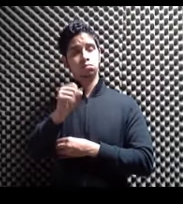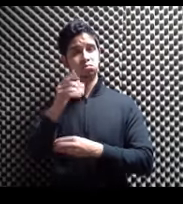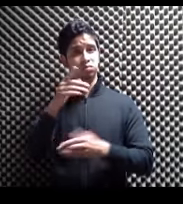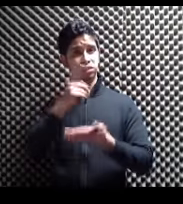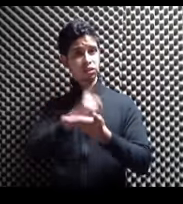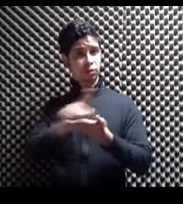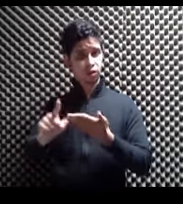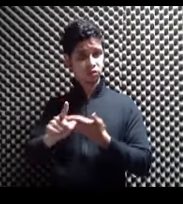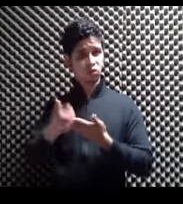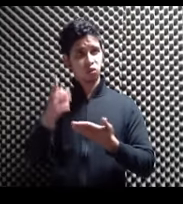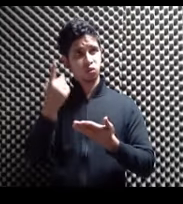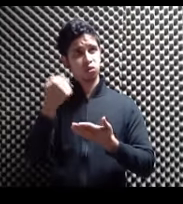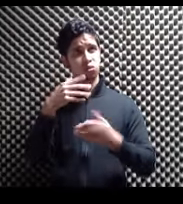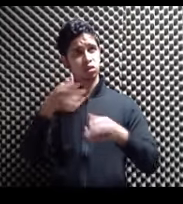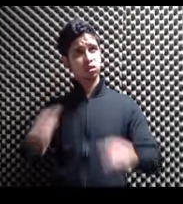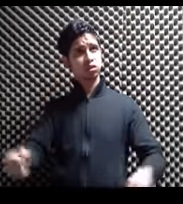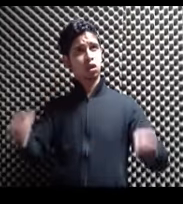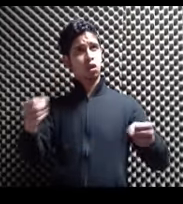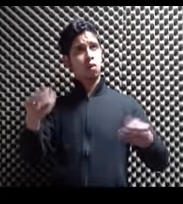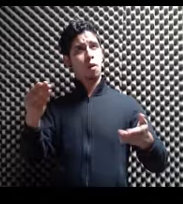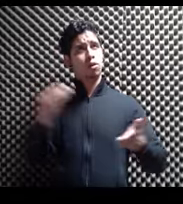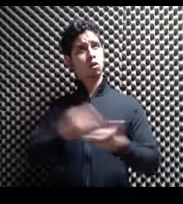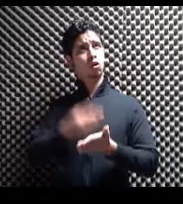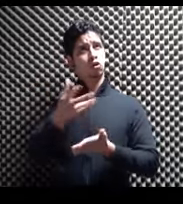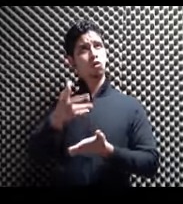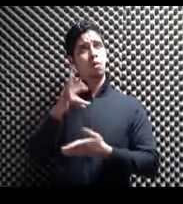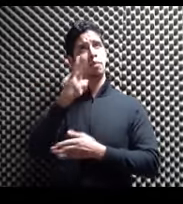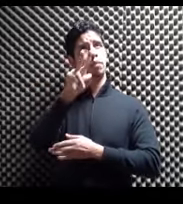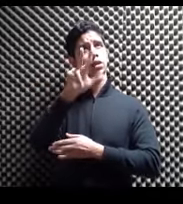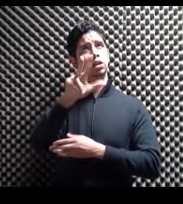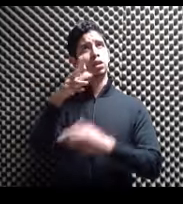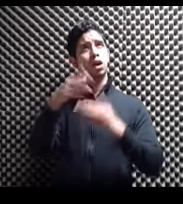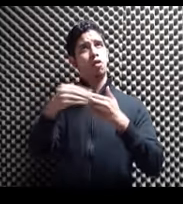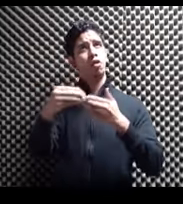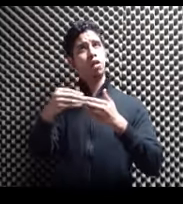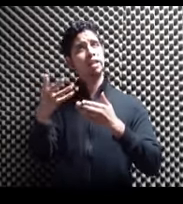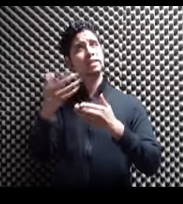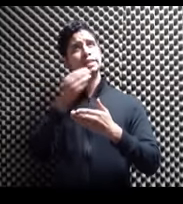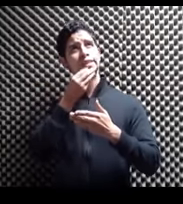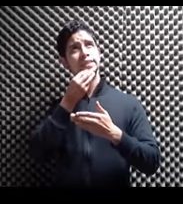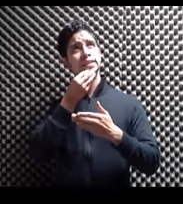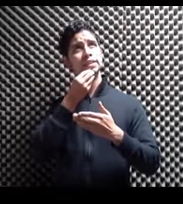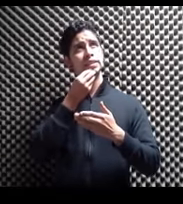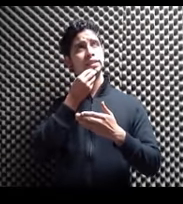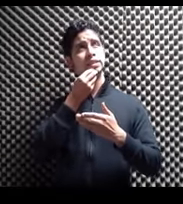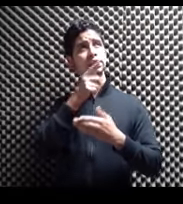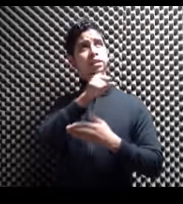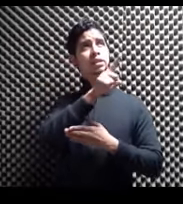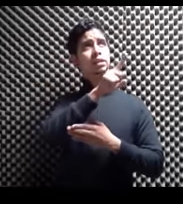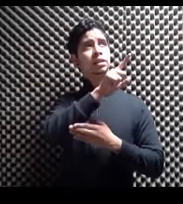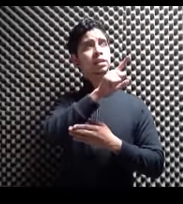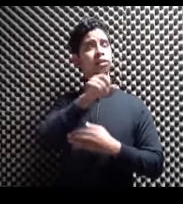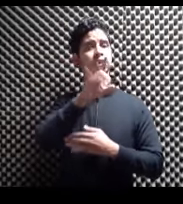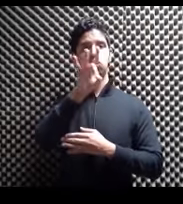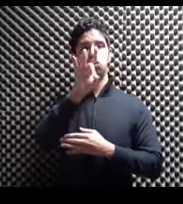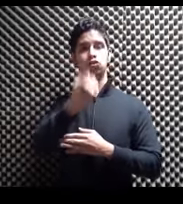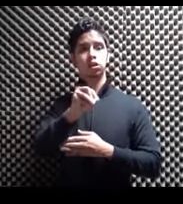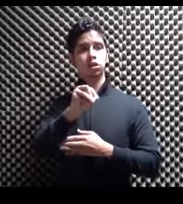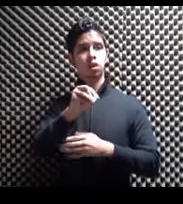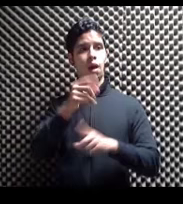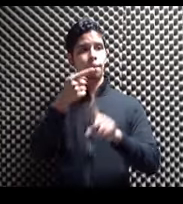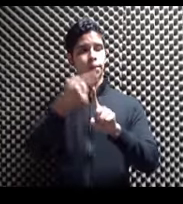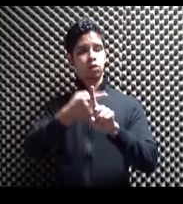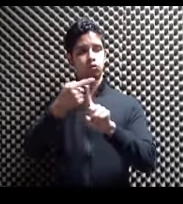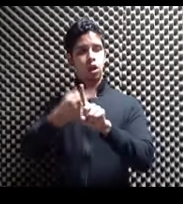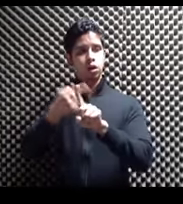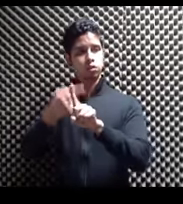casi $23. O sea, que se come aproximadamente unos 180 o 200 dólares mensuales un caballo. Wow. Sin contarte la